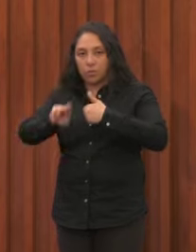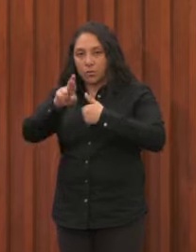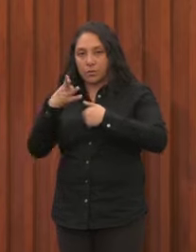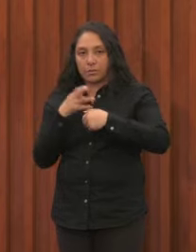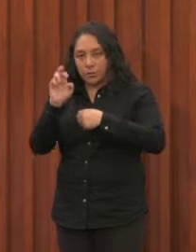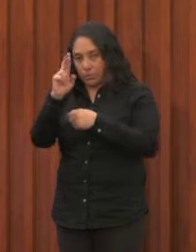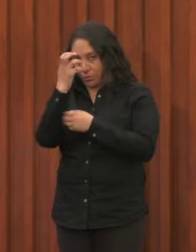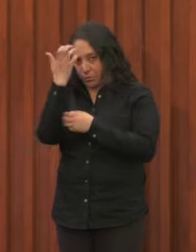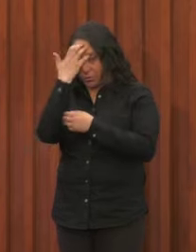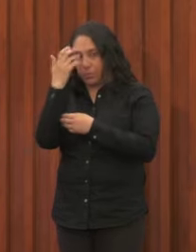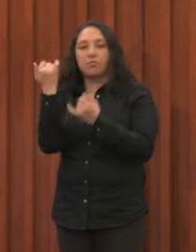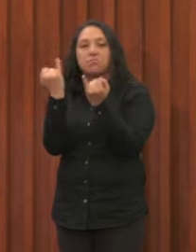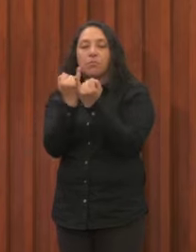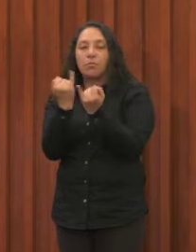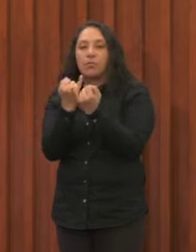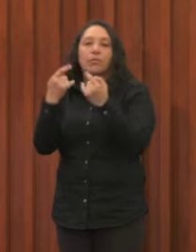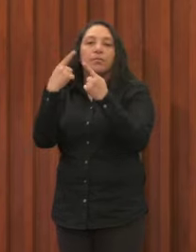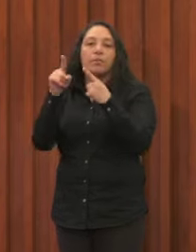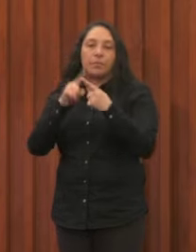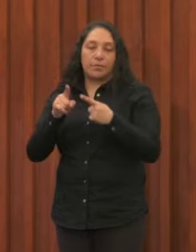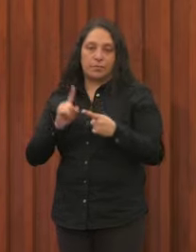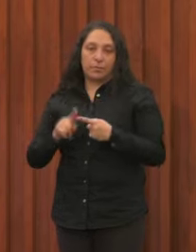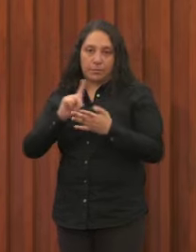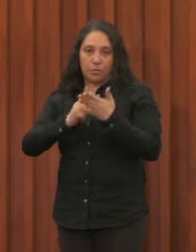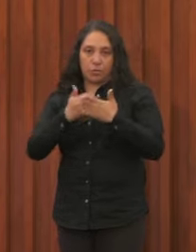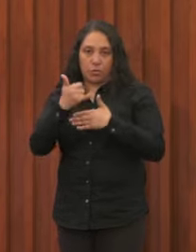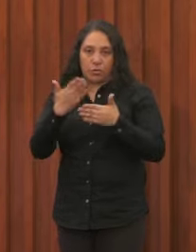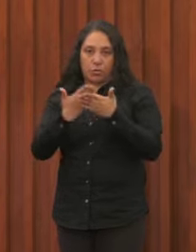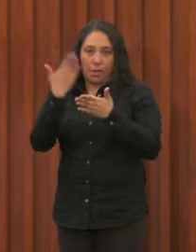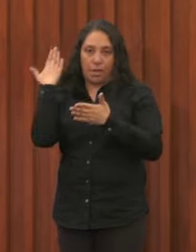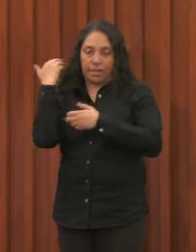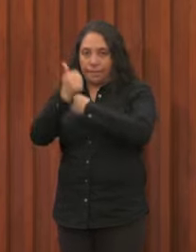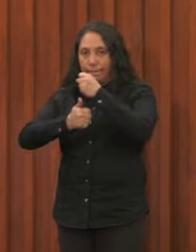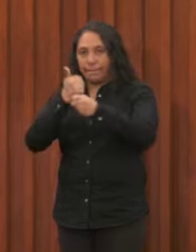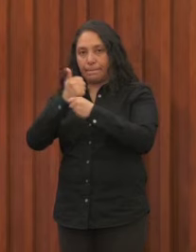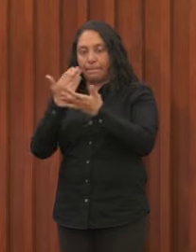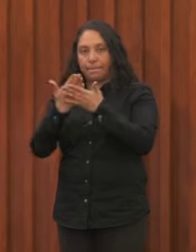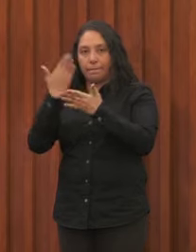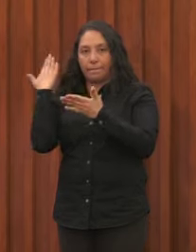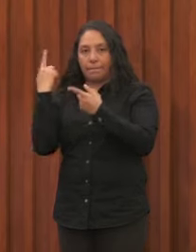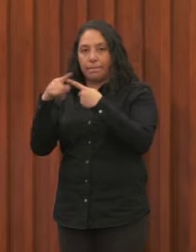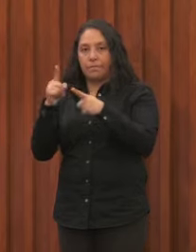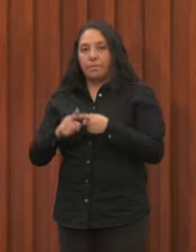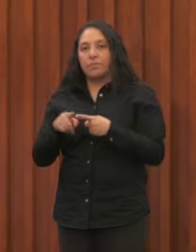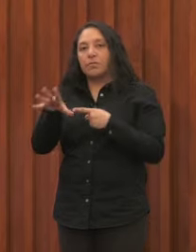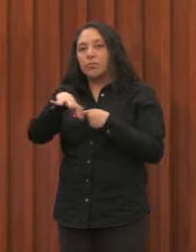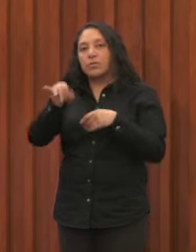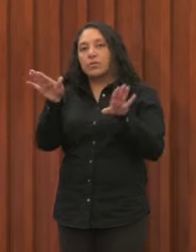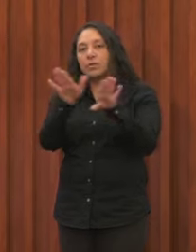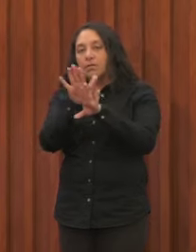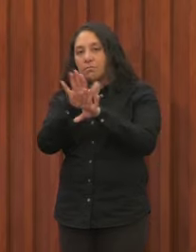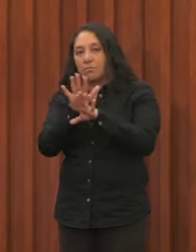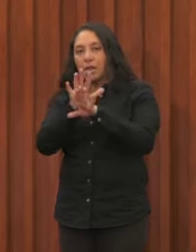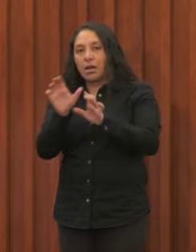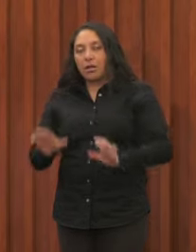reconocimiento, así como aquellos que han sido galandonados en años anteriores, buscan modificar los patrones